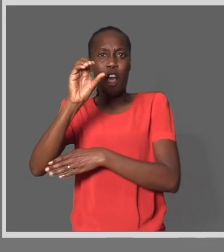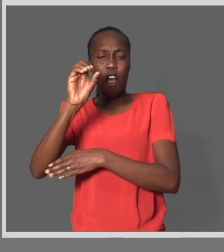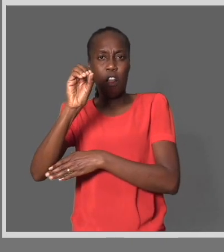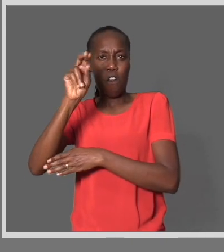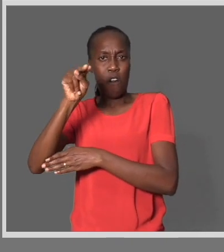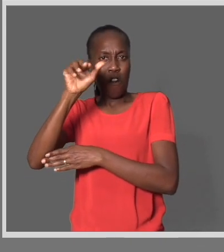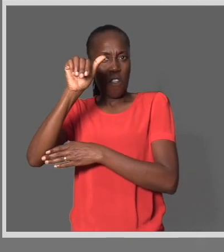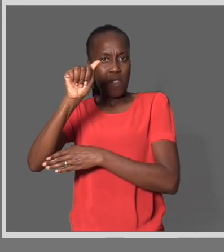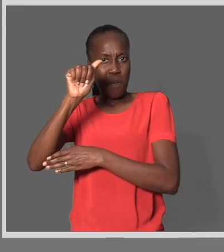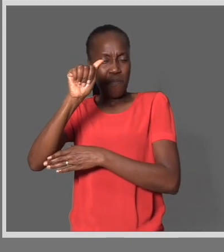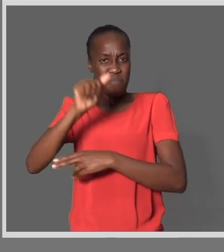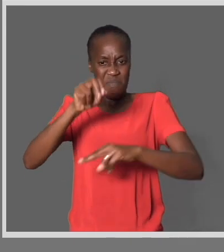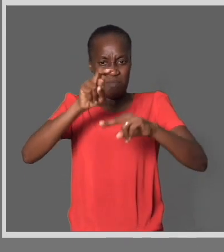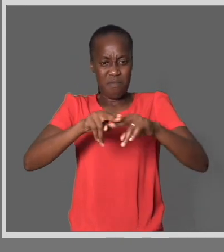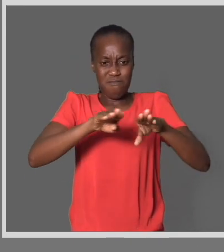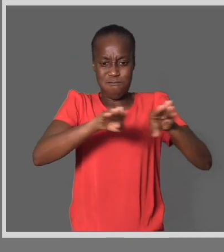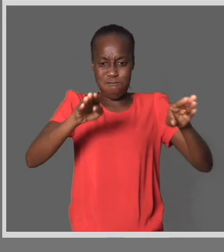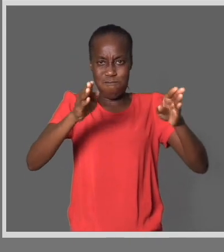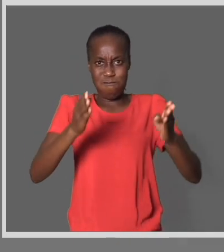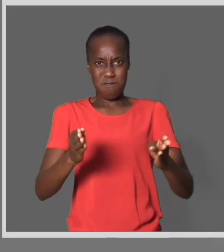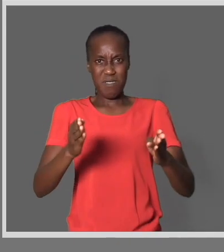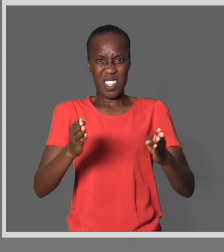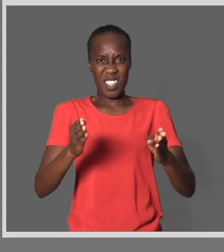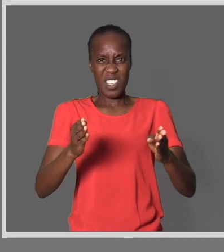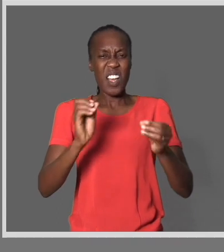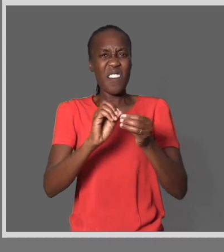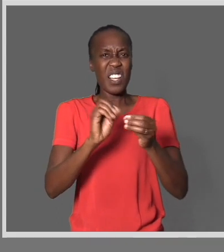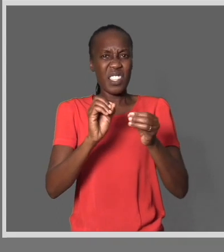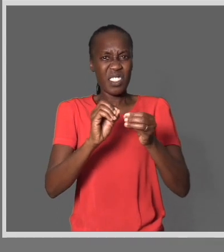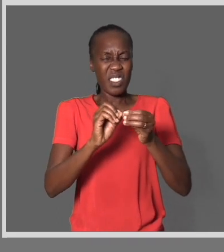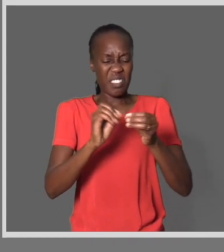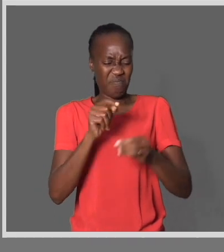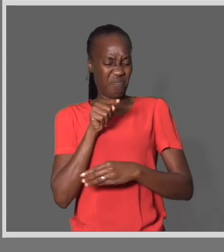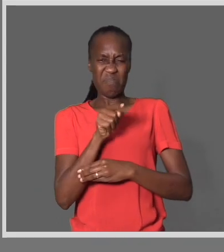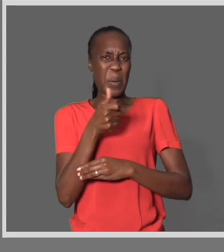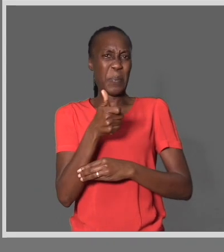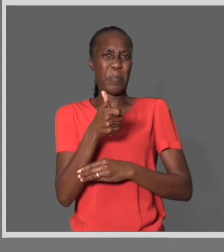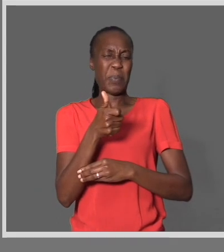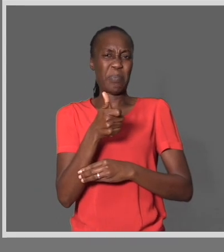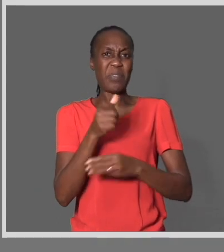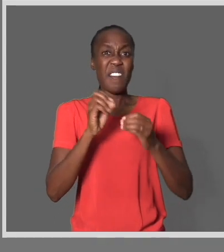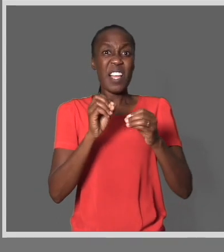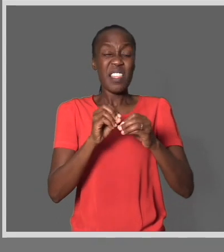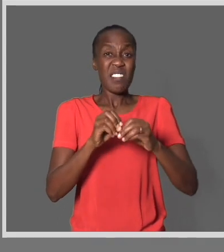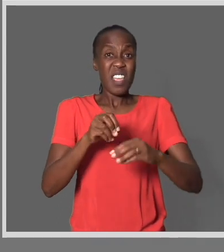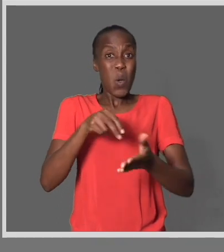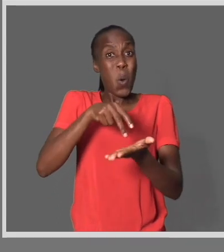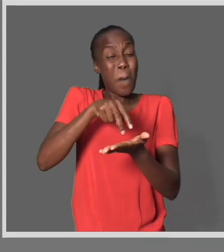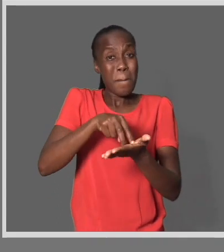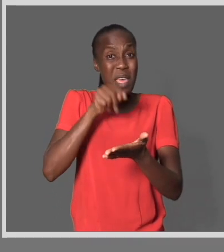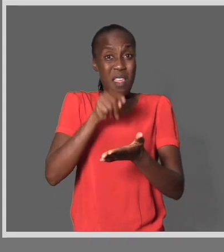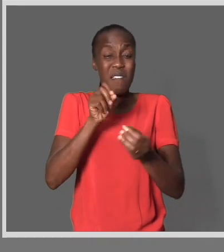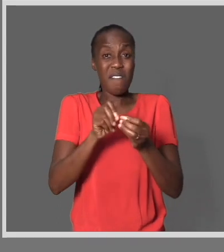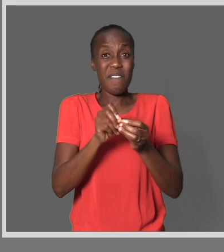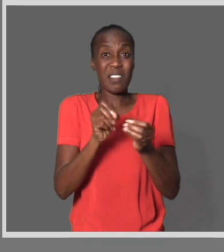Então, essa lona aqui, se formos a ver, ela juntou as pernas. Ela não tem a capacidade de separar as